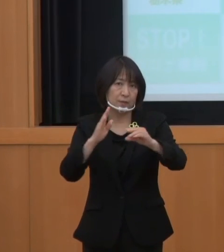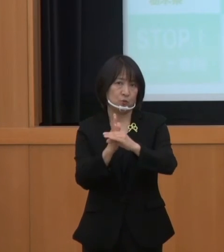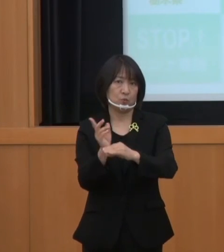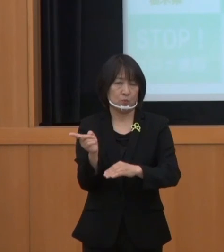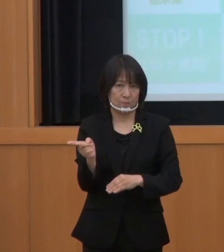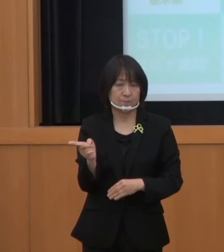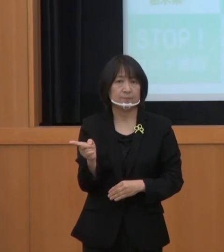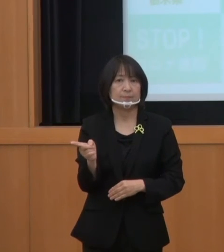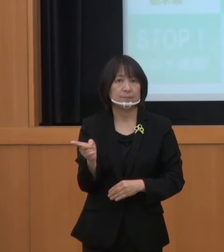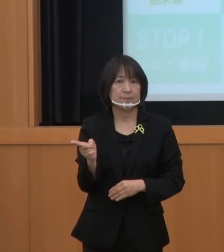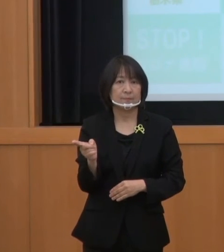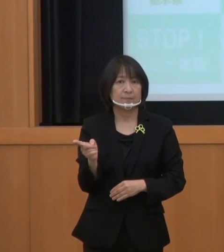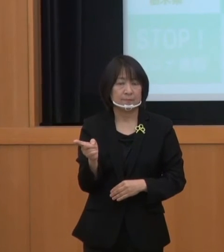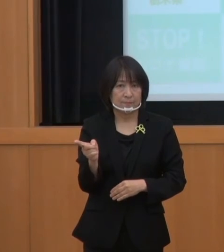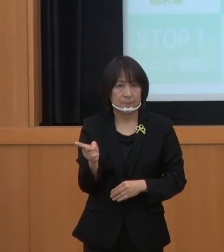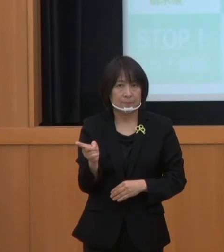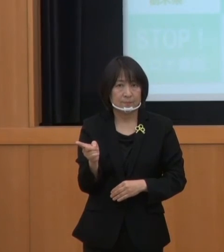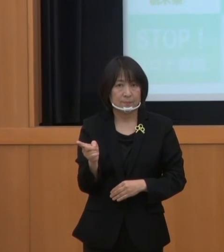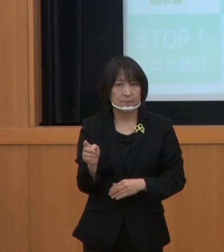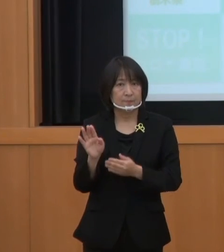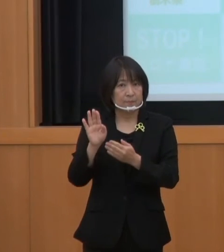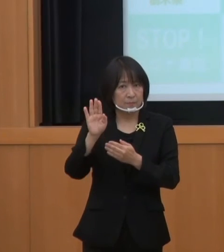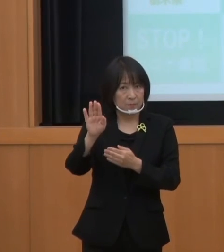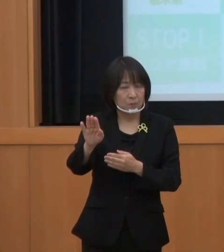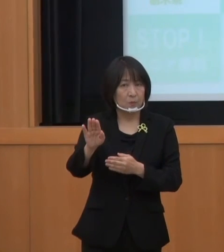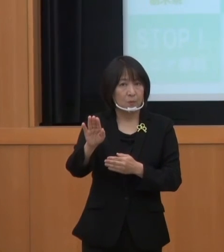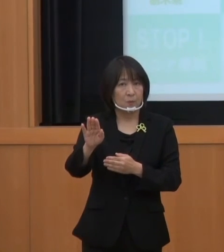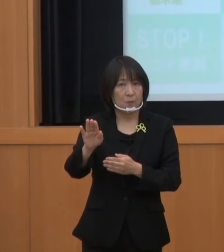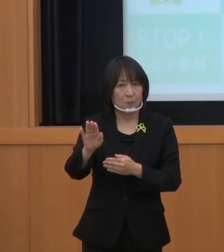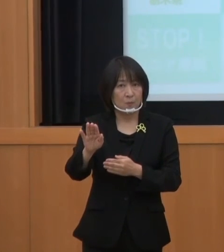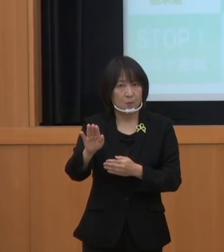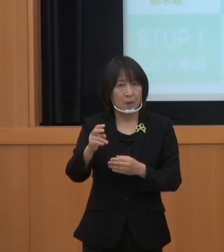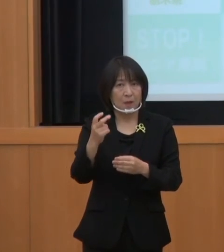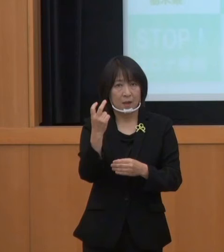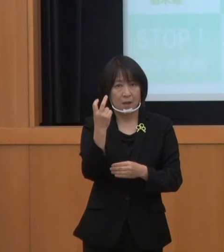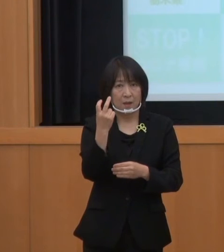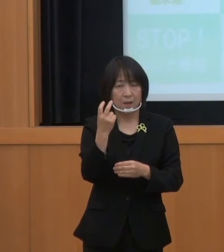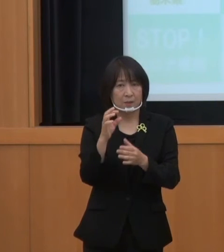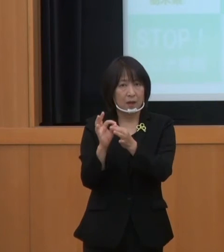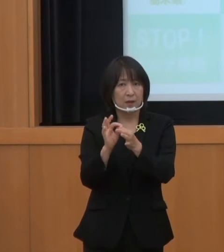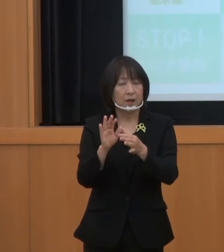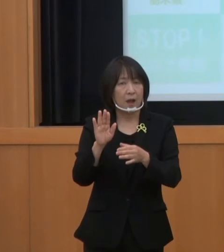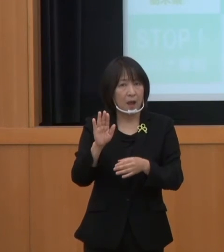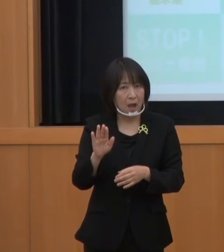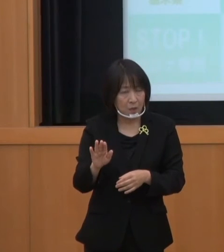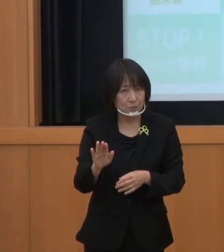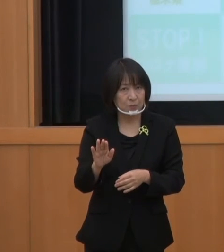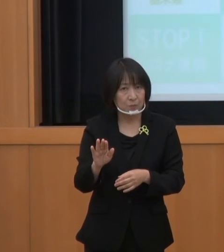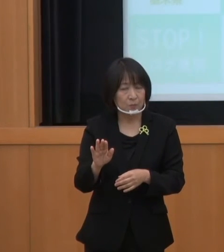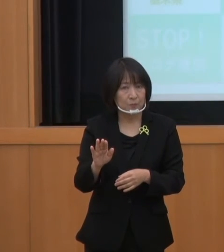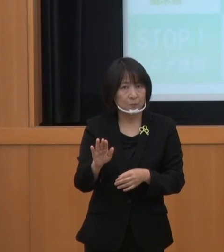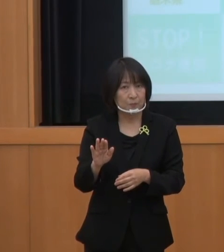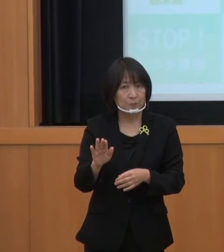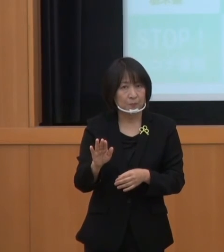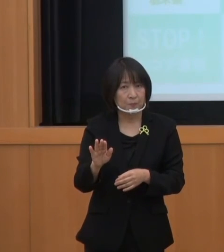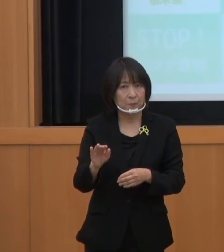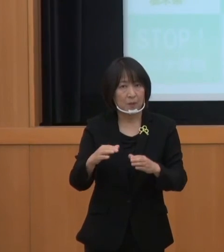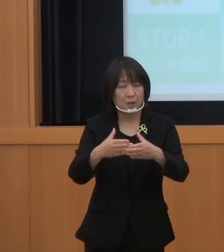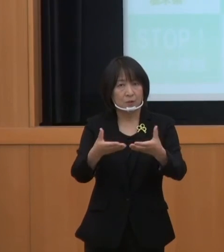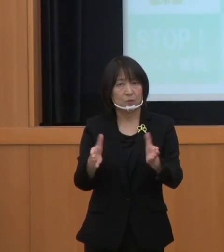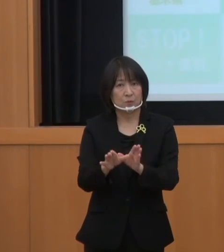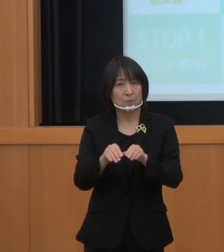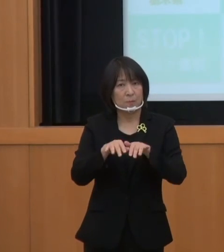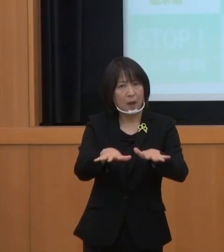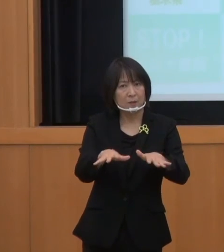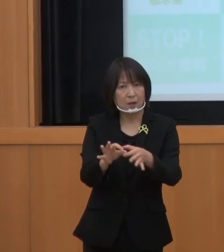ので、今日以降ですね、もしも関連があって、それが感染がその集団での発生だ